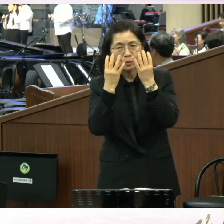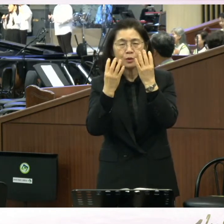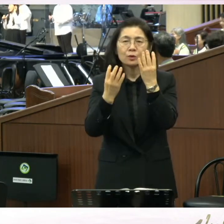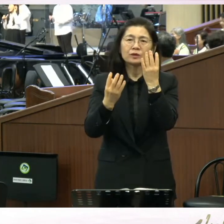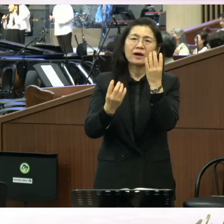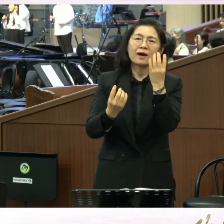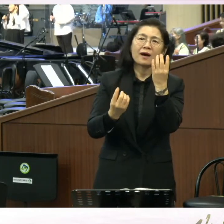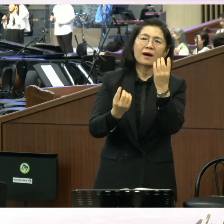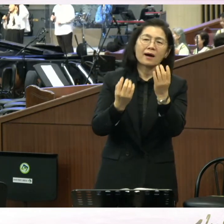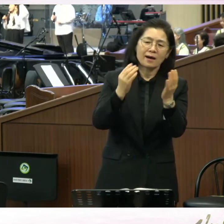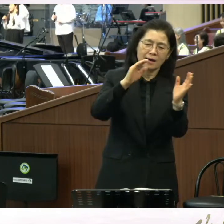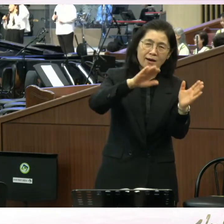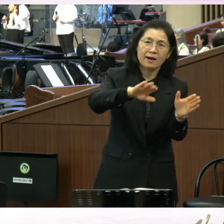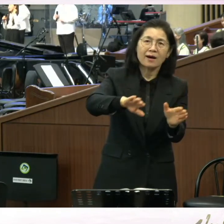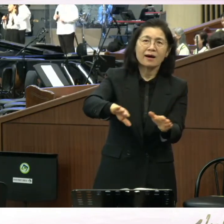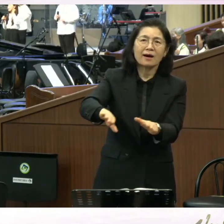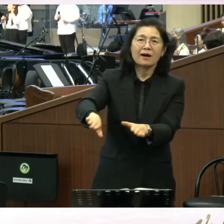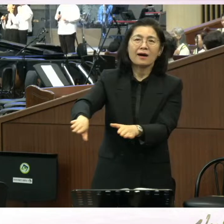향이로운보다